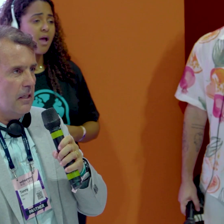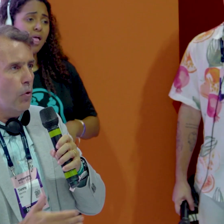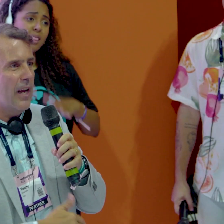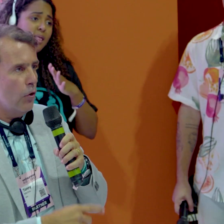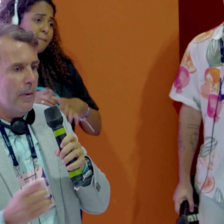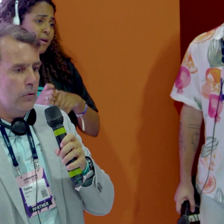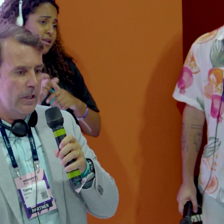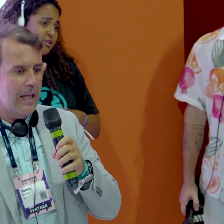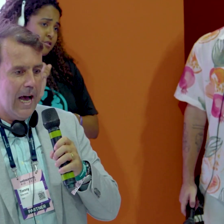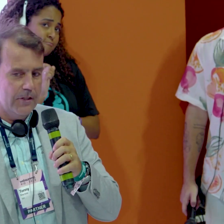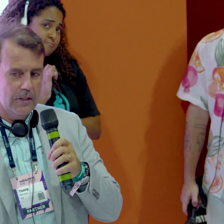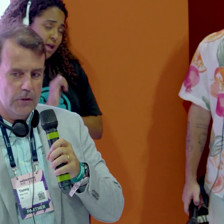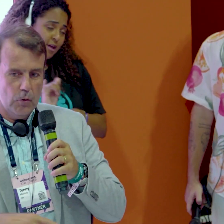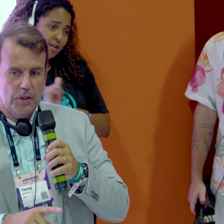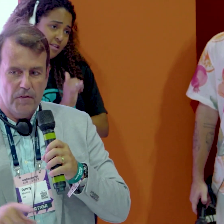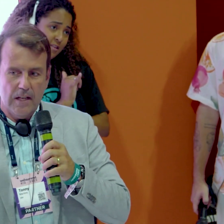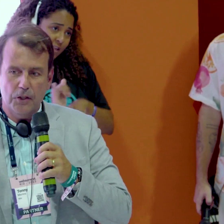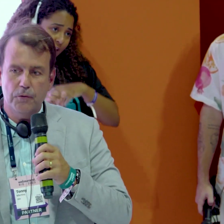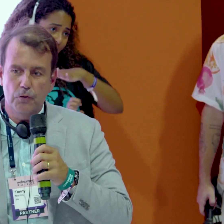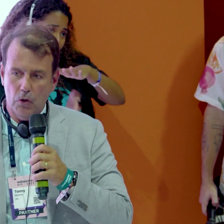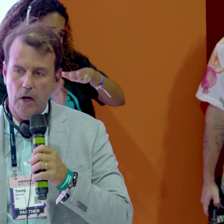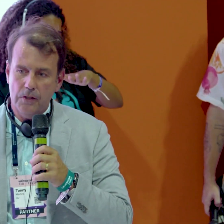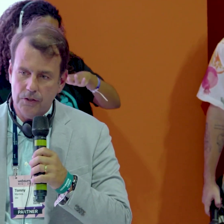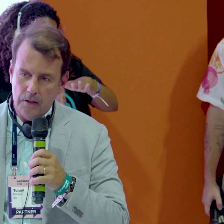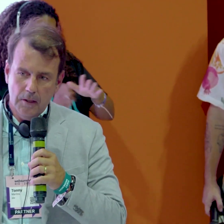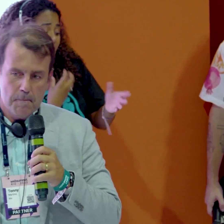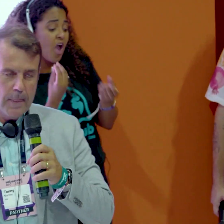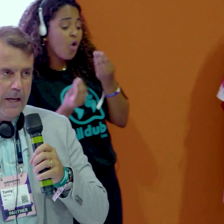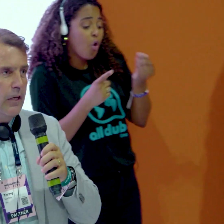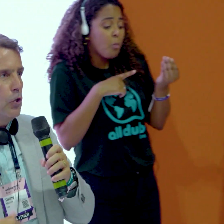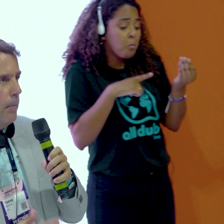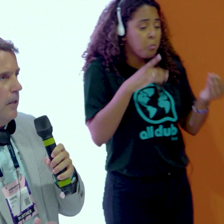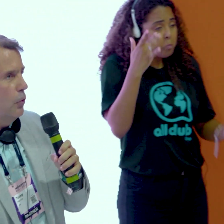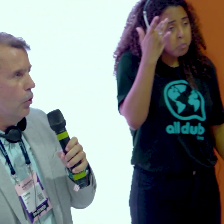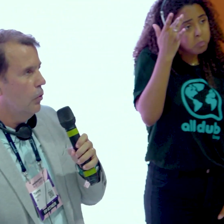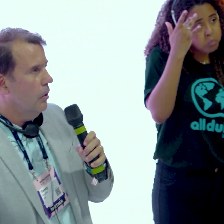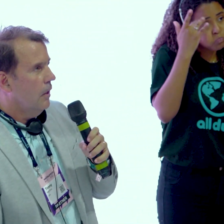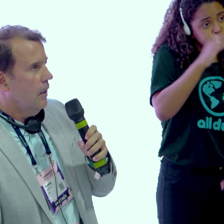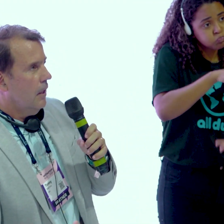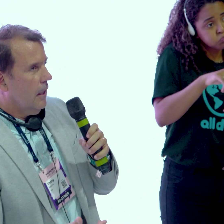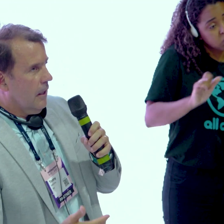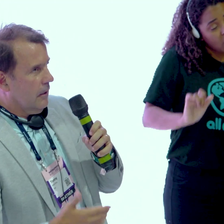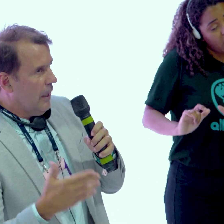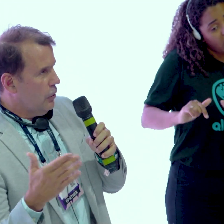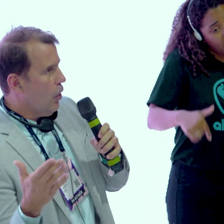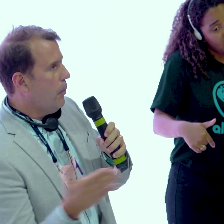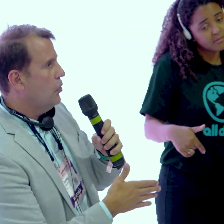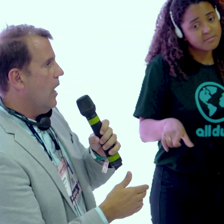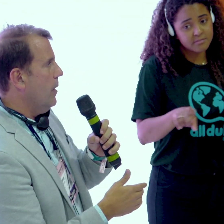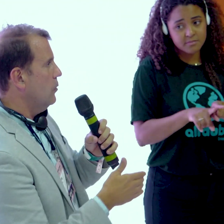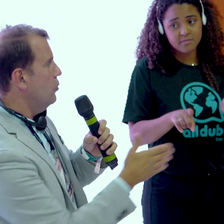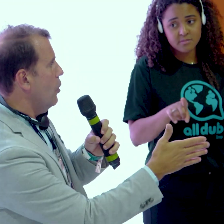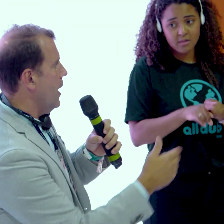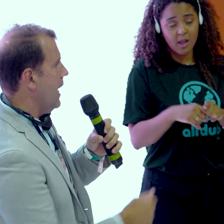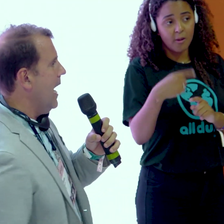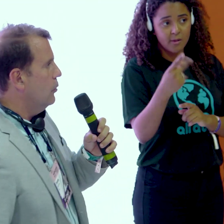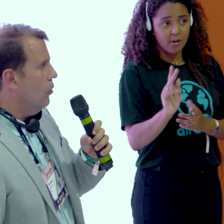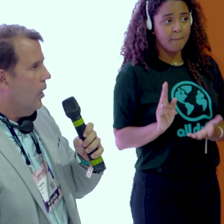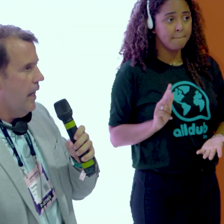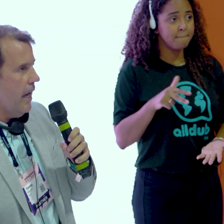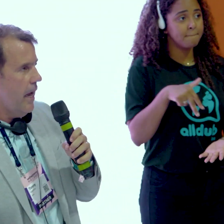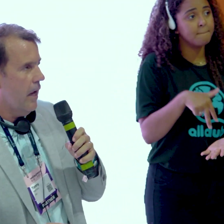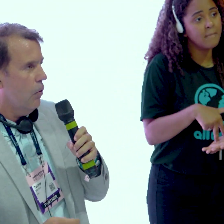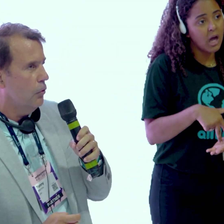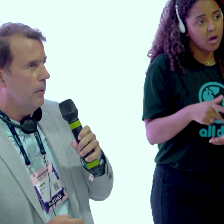da empresa, do grau de maturidade das suas diversas funções e, sobretudo, do seu posicionamento com o seu